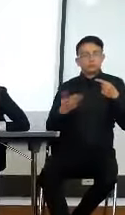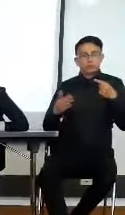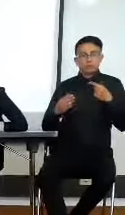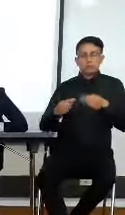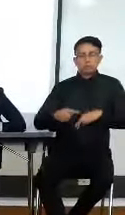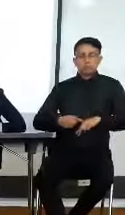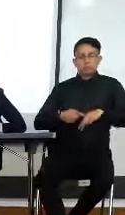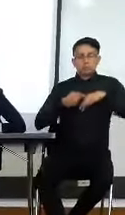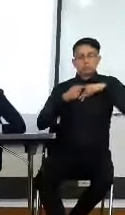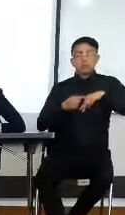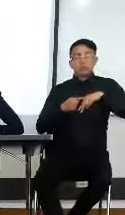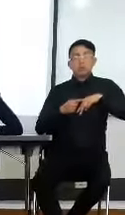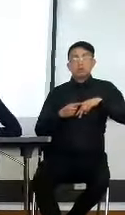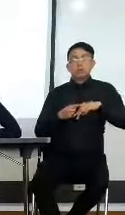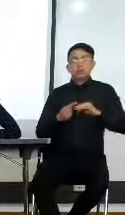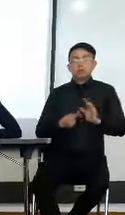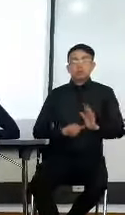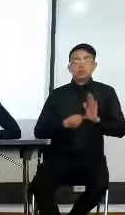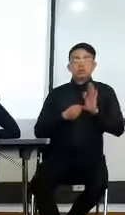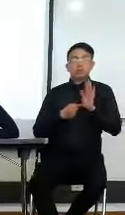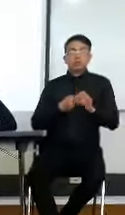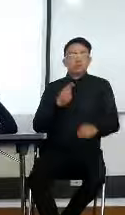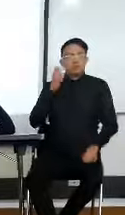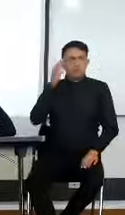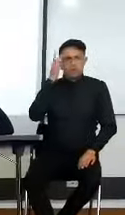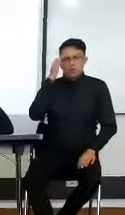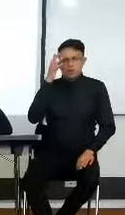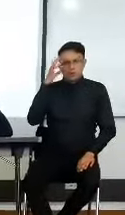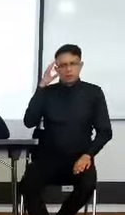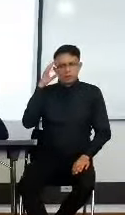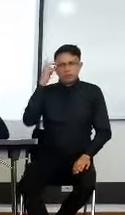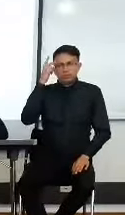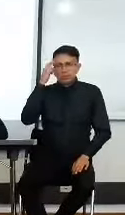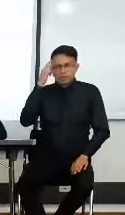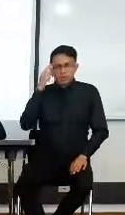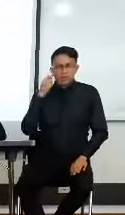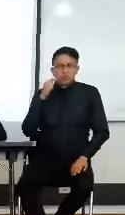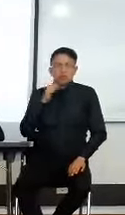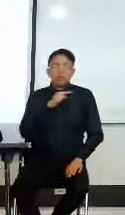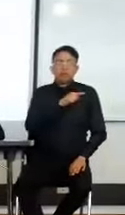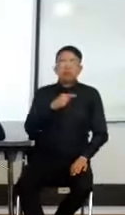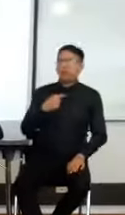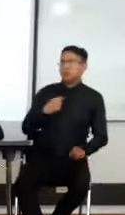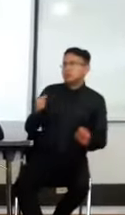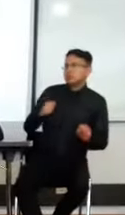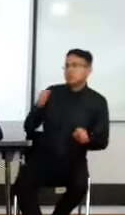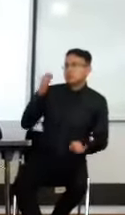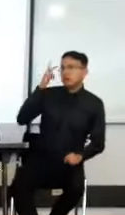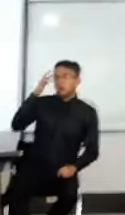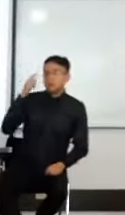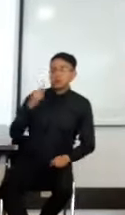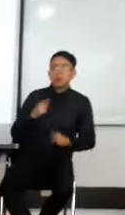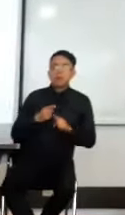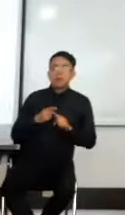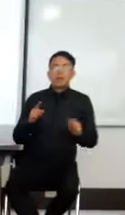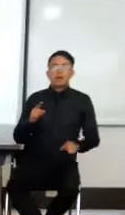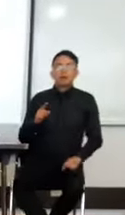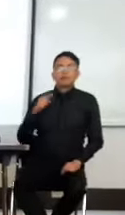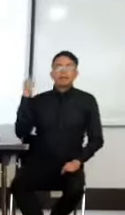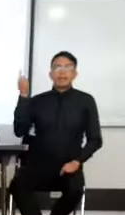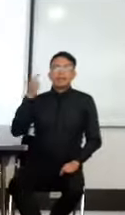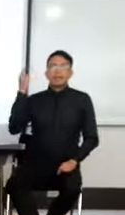cuando yo presento este paso les digo obvio, ¿cierto? Y ya para todos los profesionales es obvio, pero generalmente no es tan obvio y es el